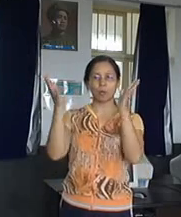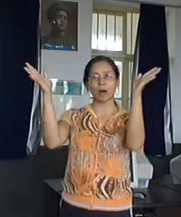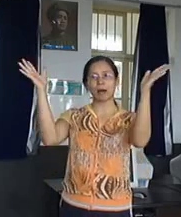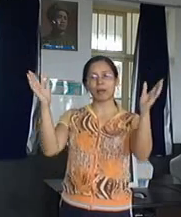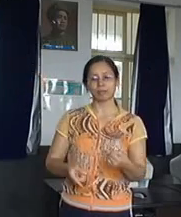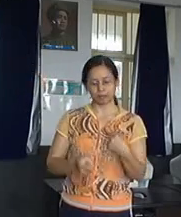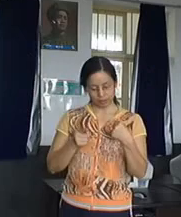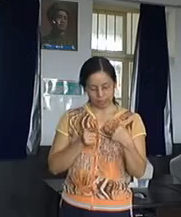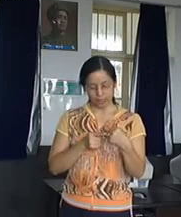金黄色的光芒。